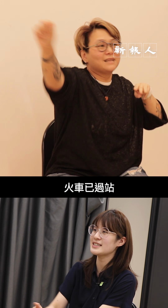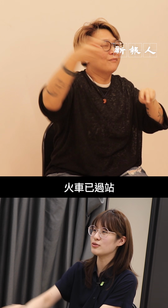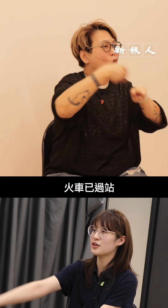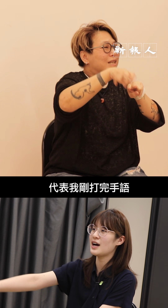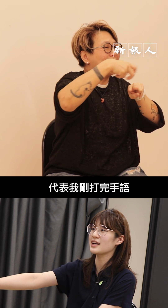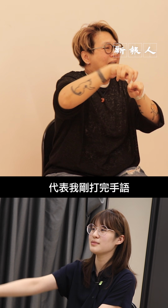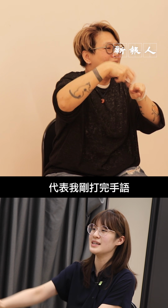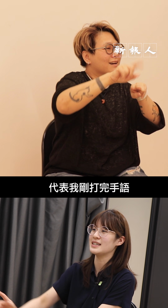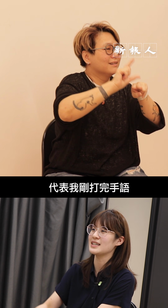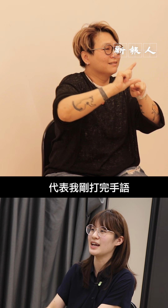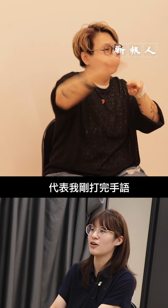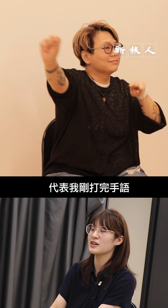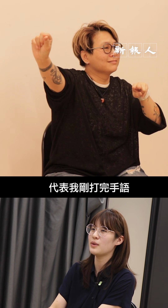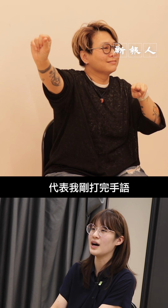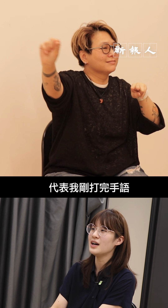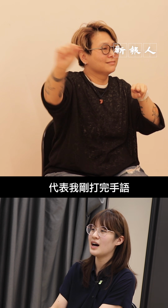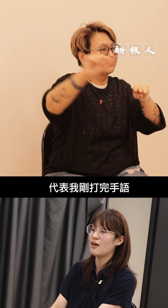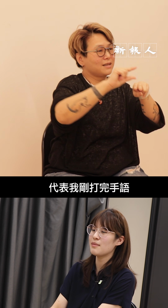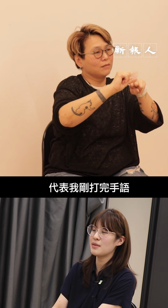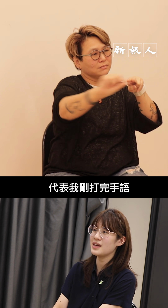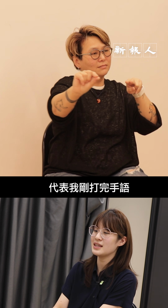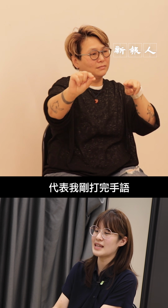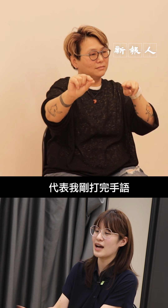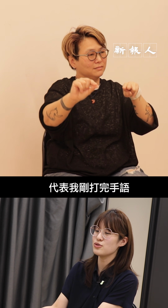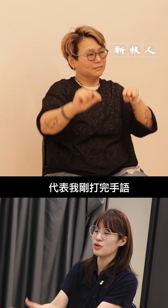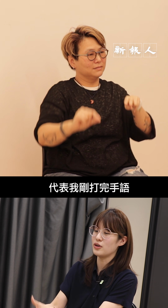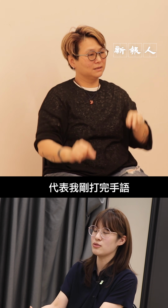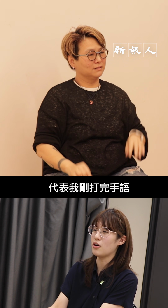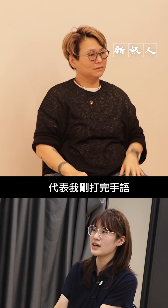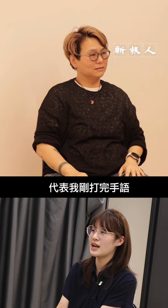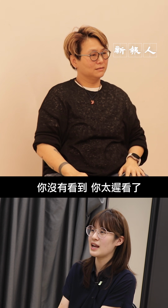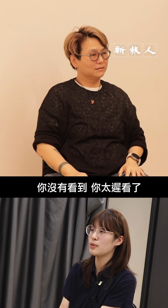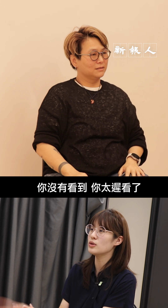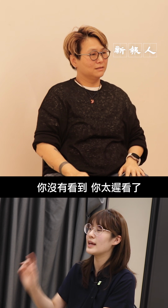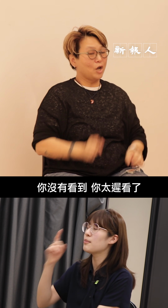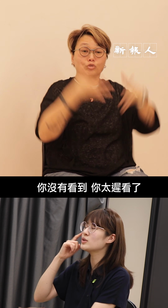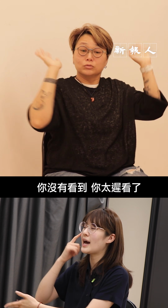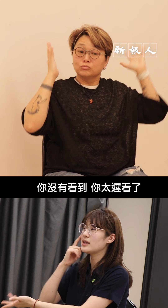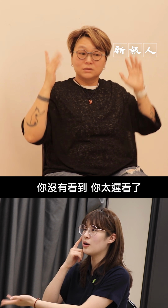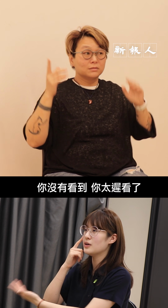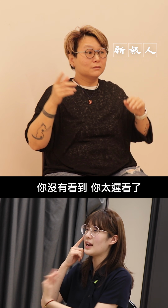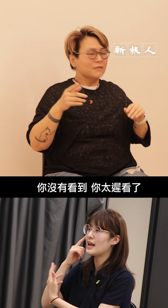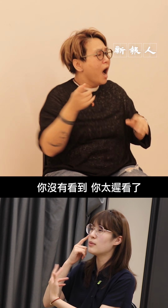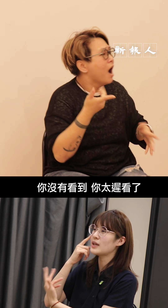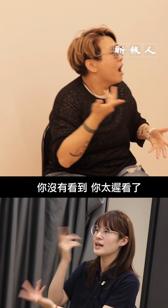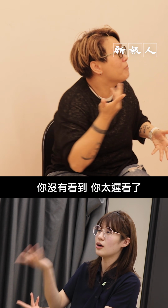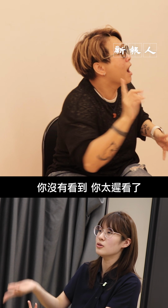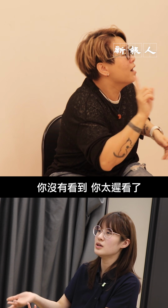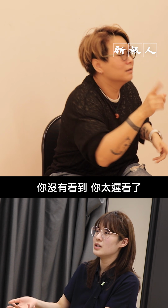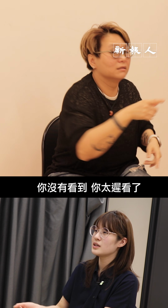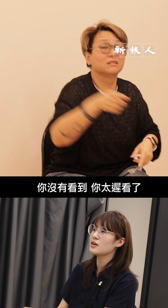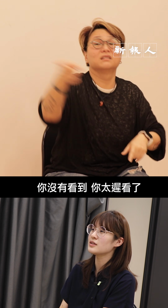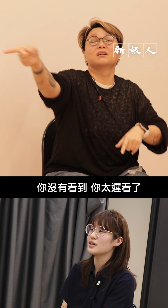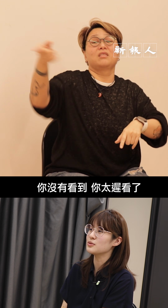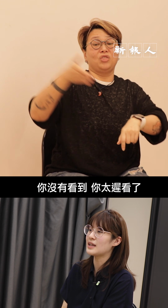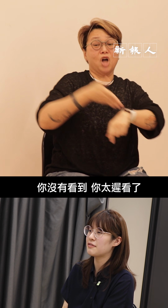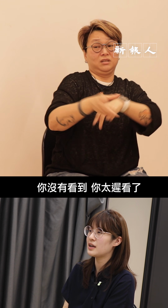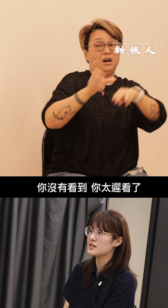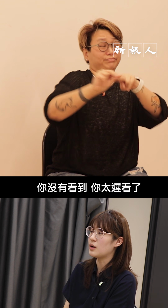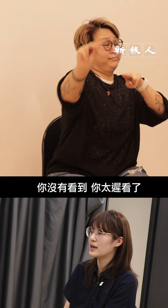走咗啦，咁其實就係講緊話啊，我啱啱已經打完，我要講嘢啦，你冇睇到，係啊，你冇睇到，跟住我就答翻你就話你咁